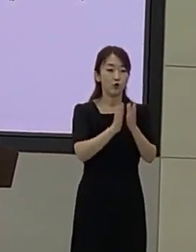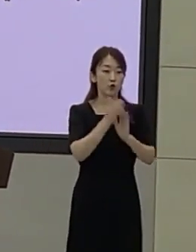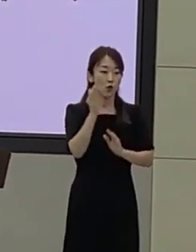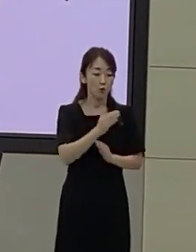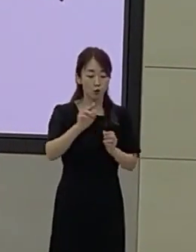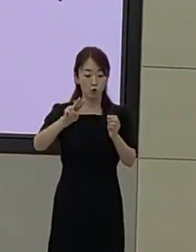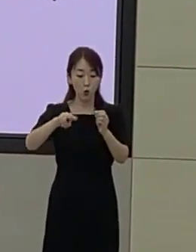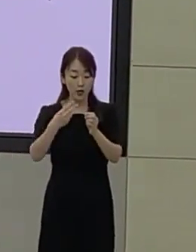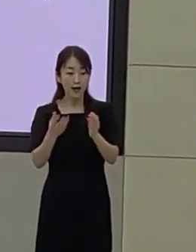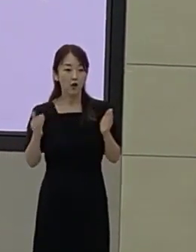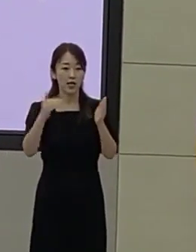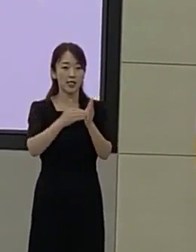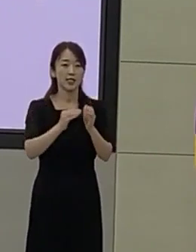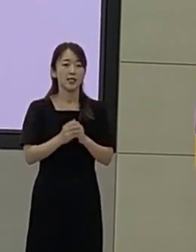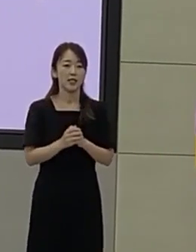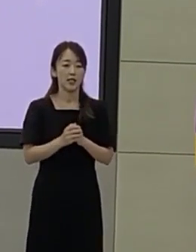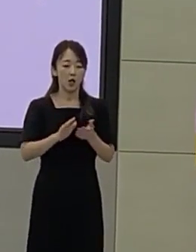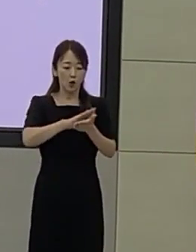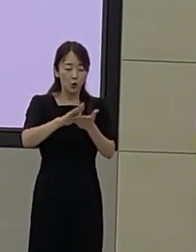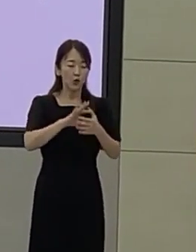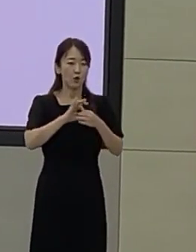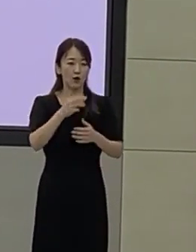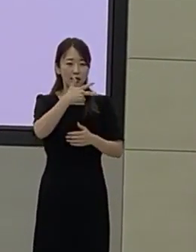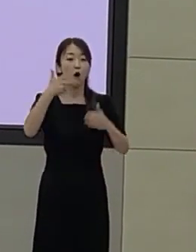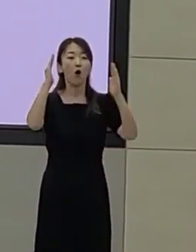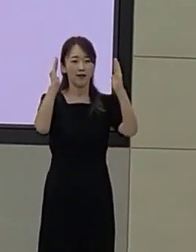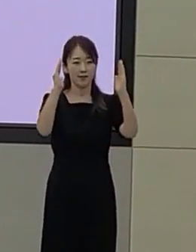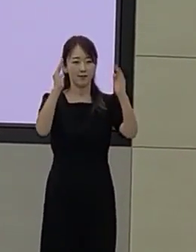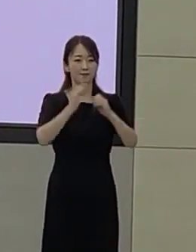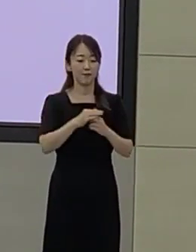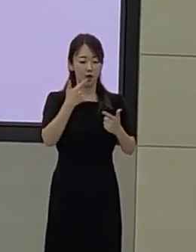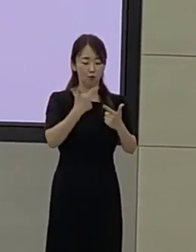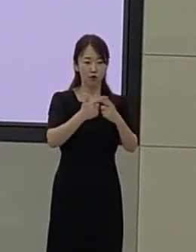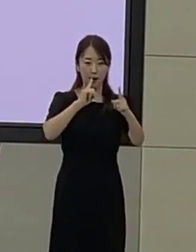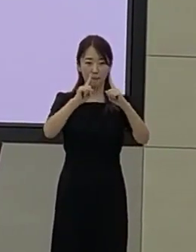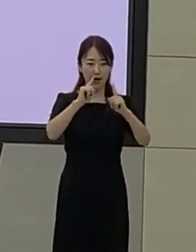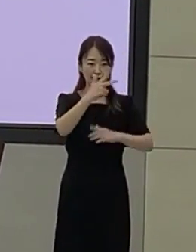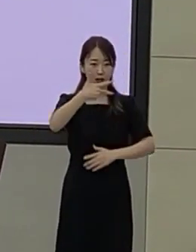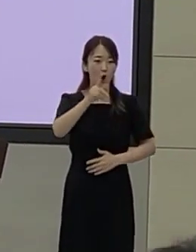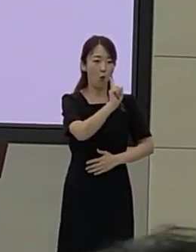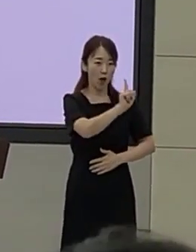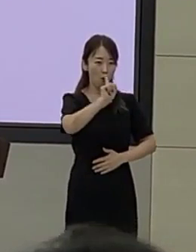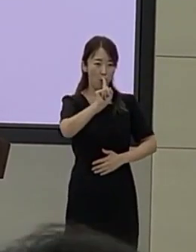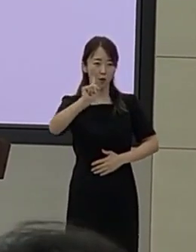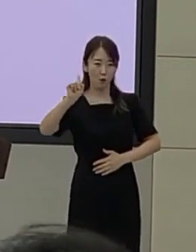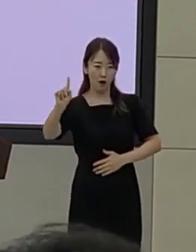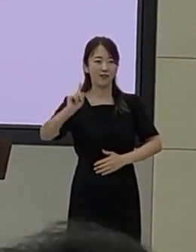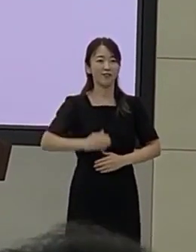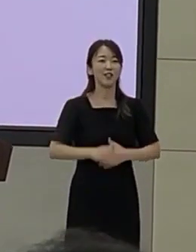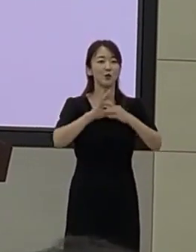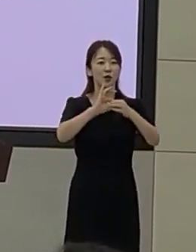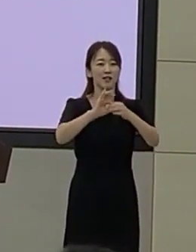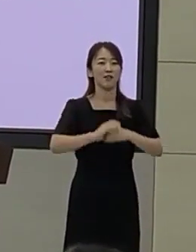유치원부터 초등학교 2학년까지는 놀이를 통한 영어 학습과 부산 말하는 영어